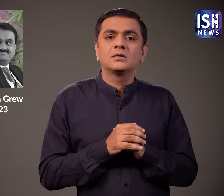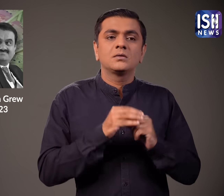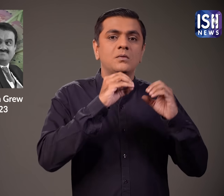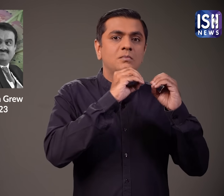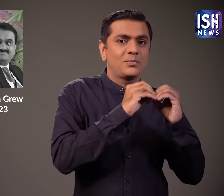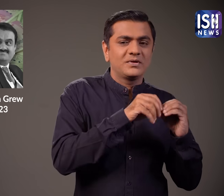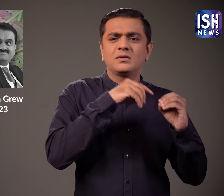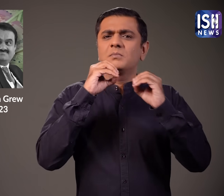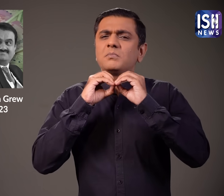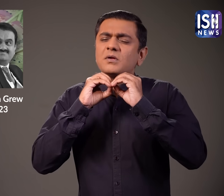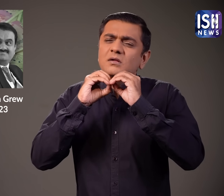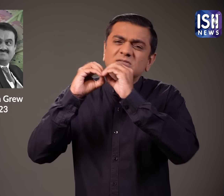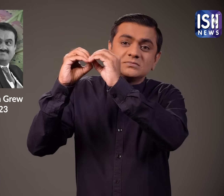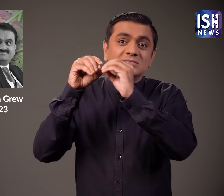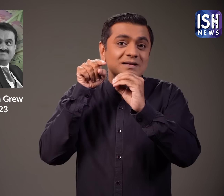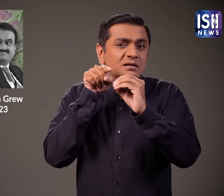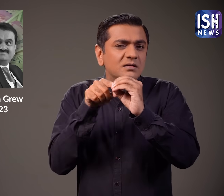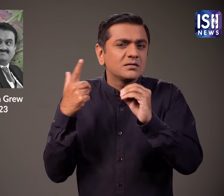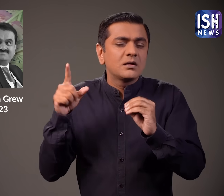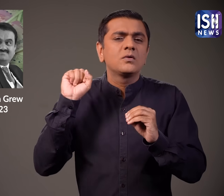ब्लूमबग विलिनेर्ज इंडेक्स के आखनों के मुताबिक